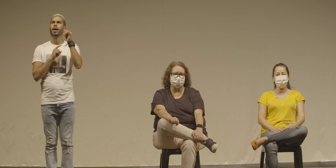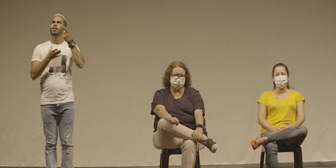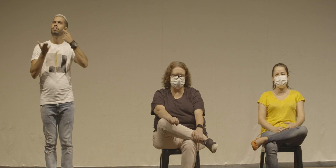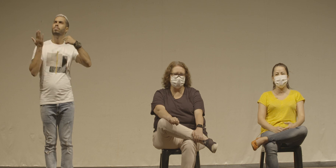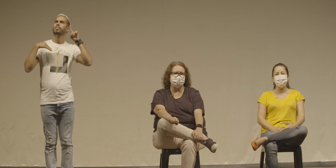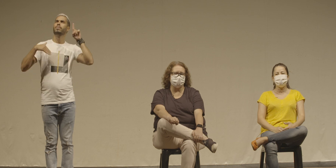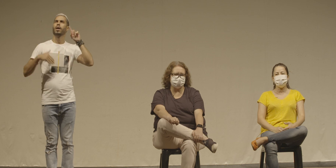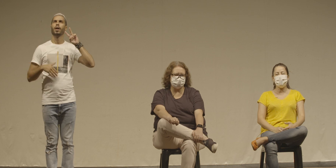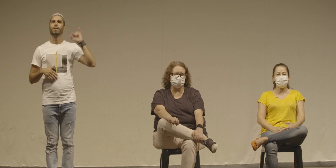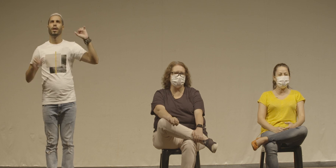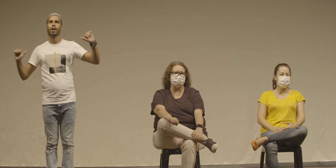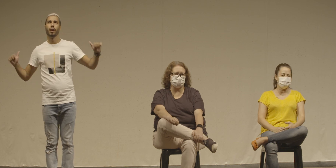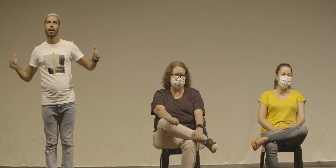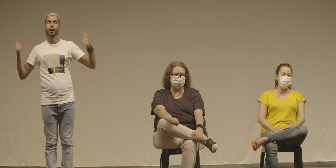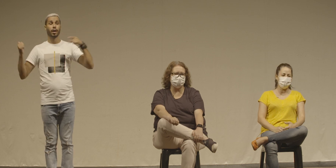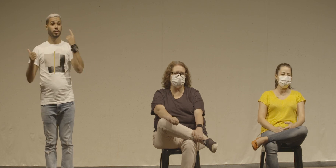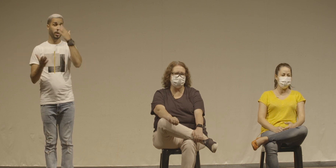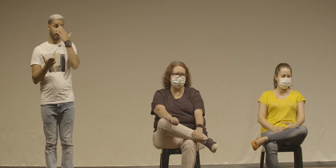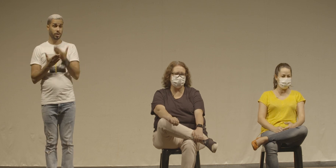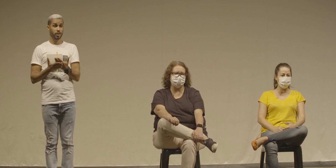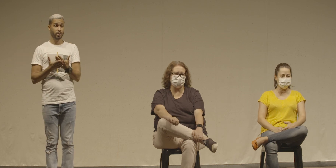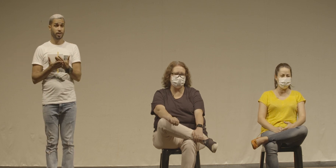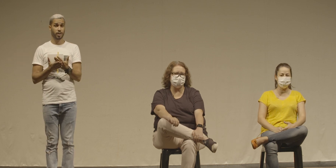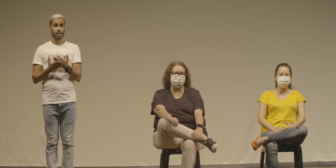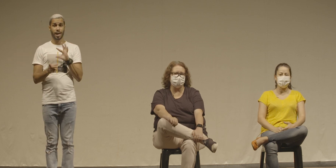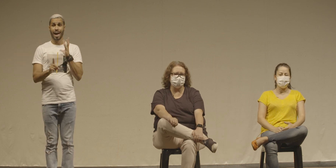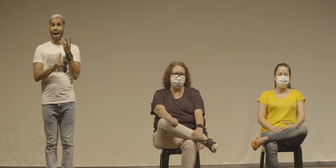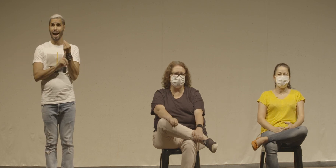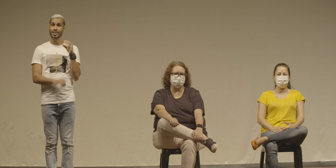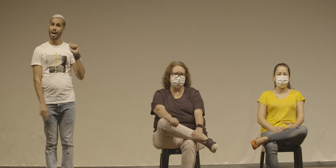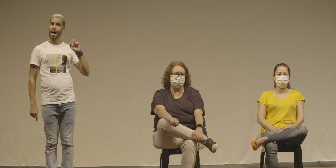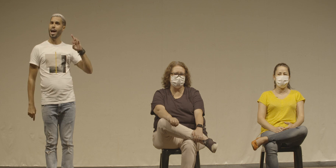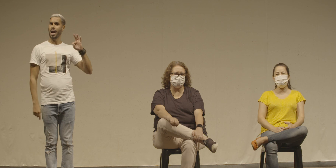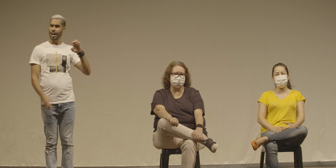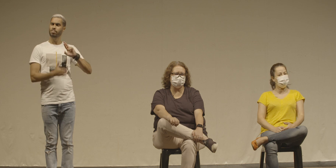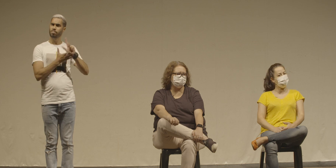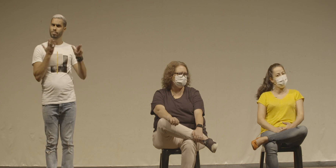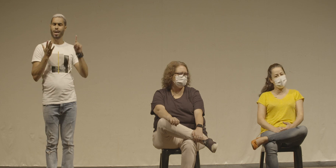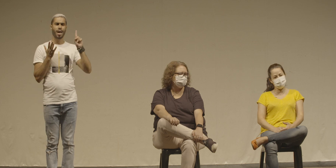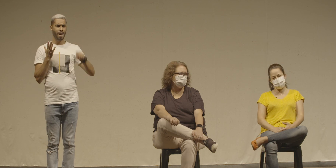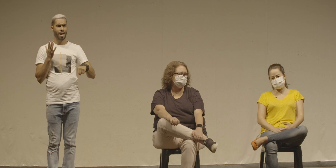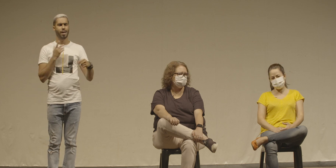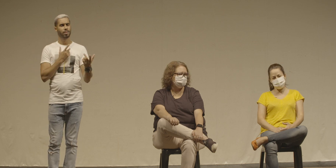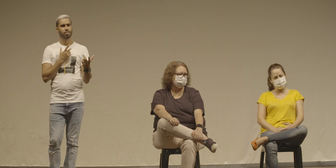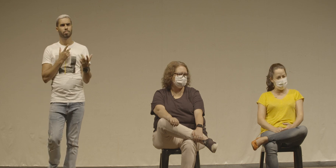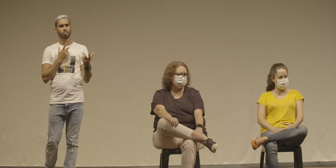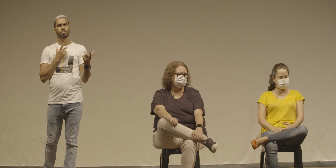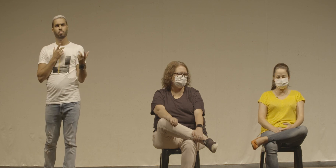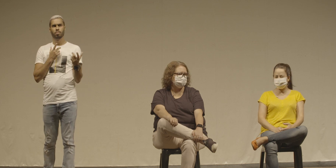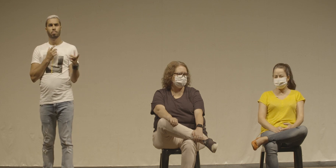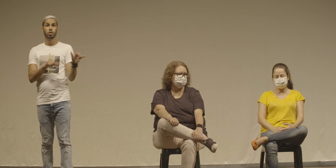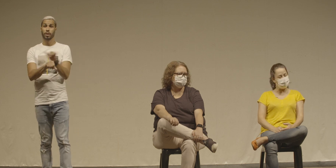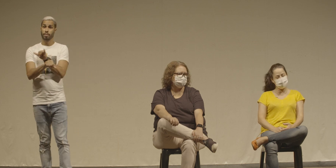gente acha que a arte realmente é um agente transformador. Então, realmente, a gente não ganha dinheiro fazendo